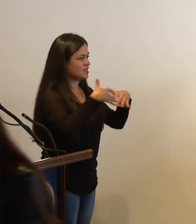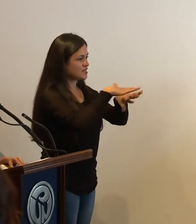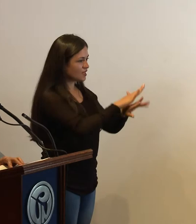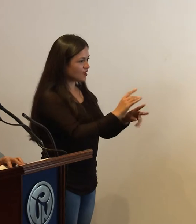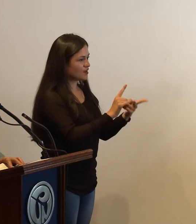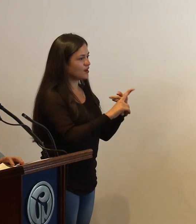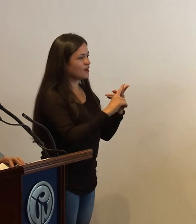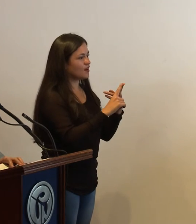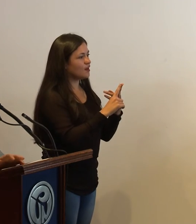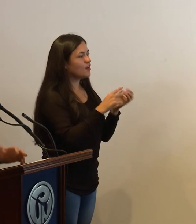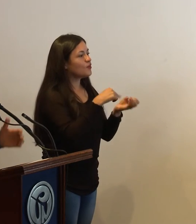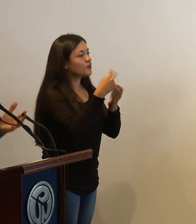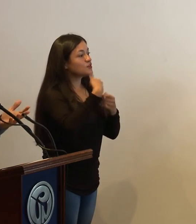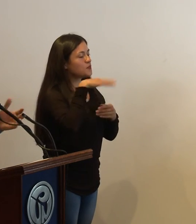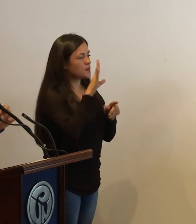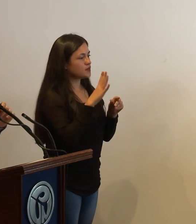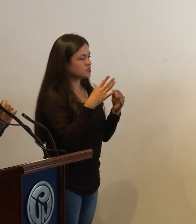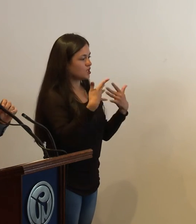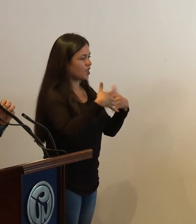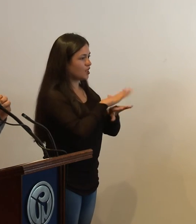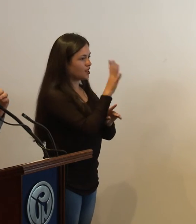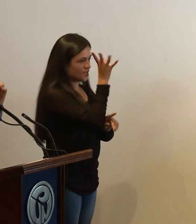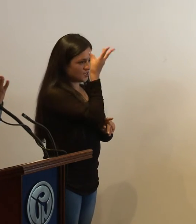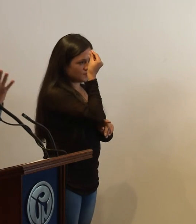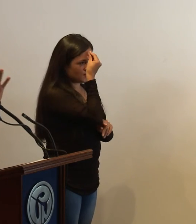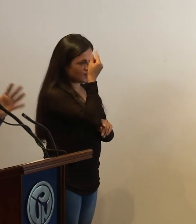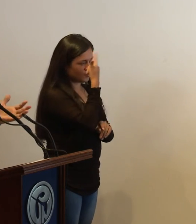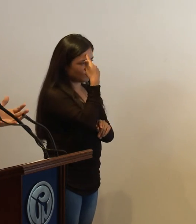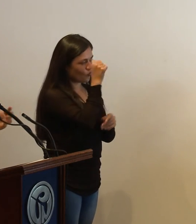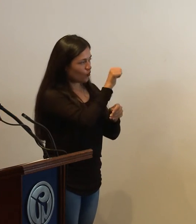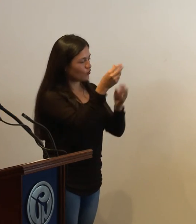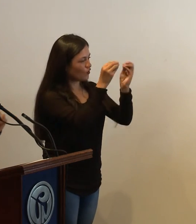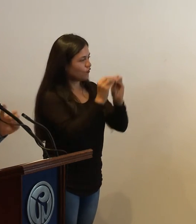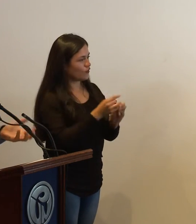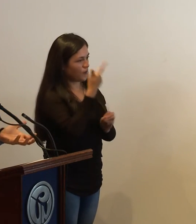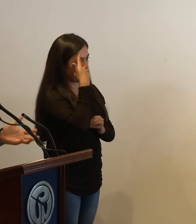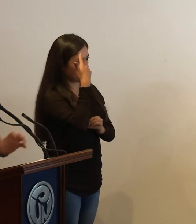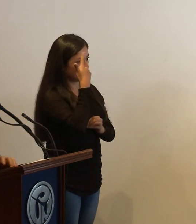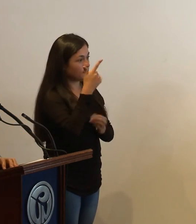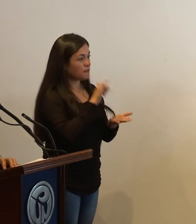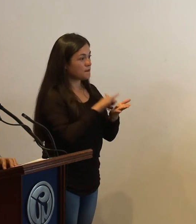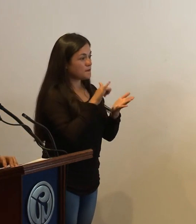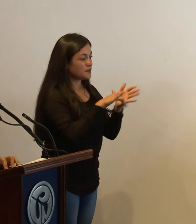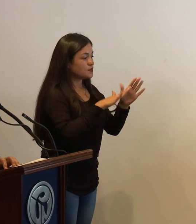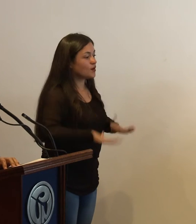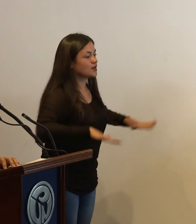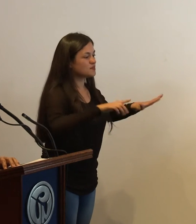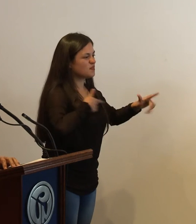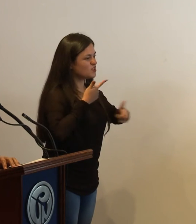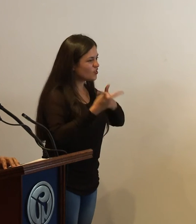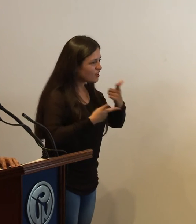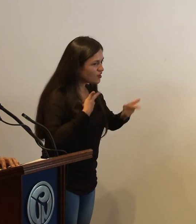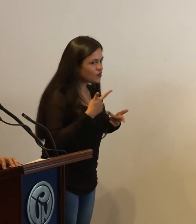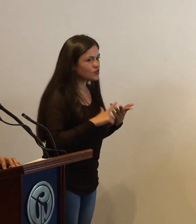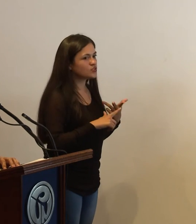más interdisciplinaria. Y yo creo que ahí, en esa, mantenernos en ese lugar de lucha, en ese lugar